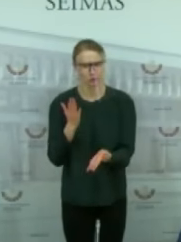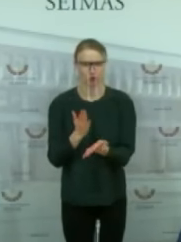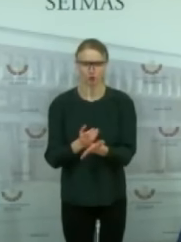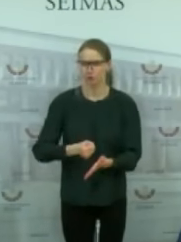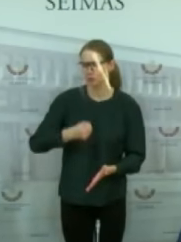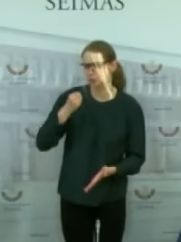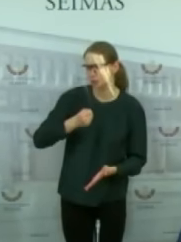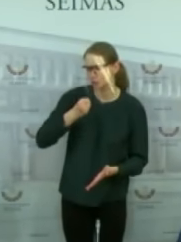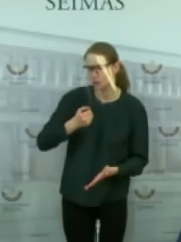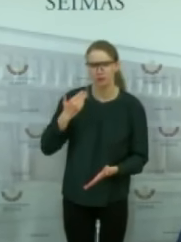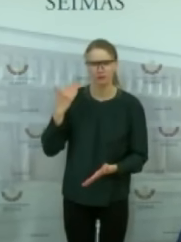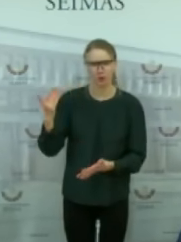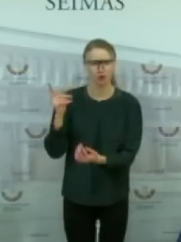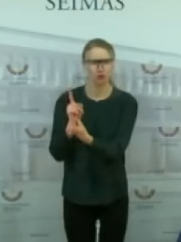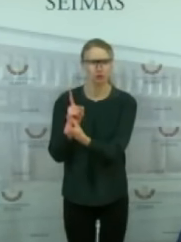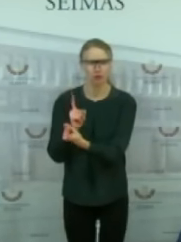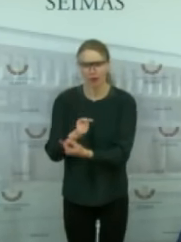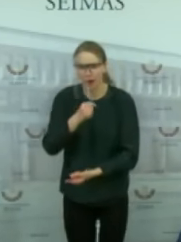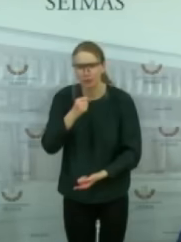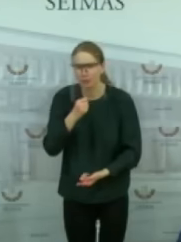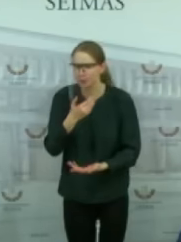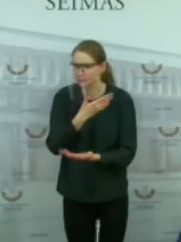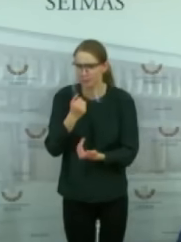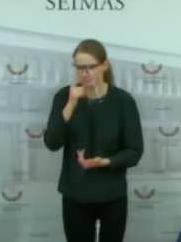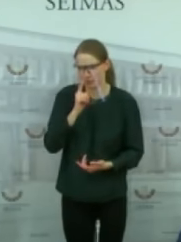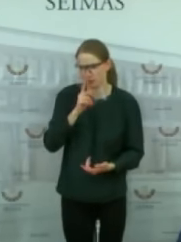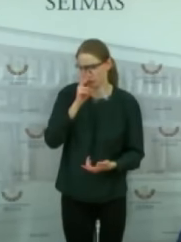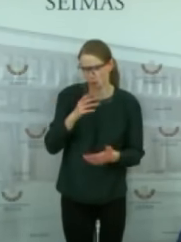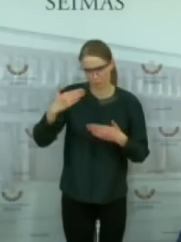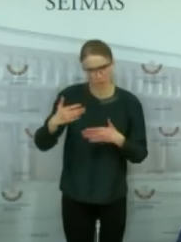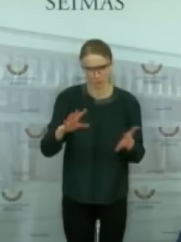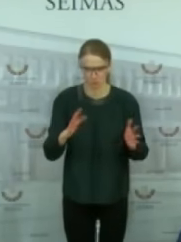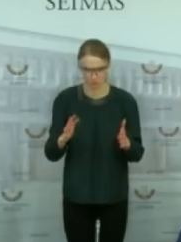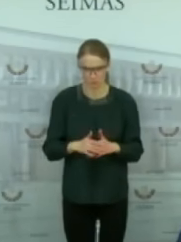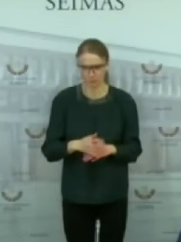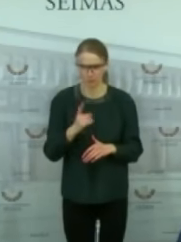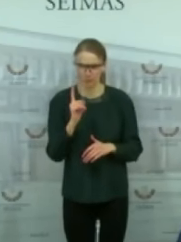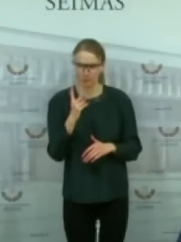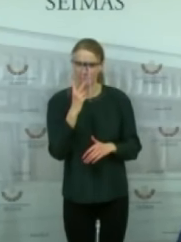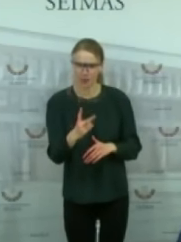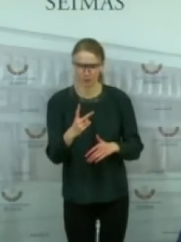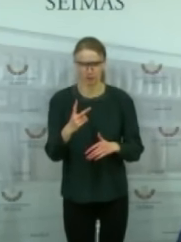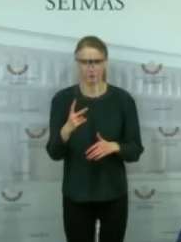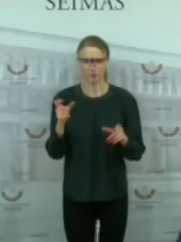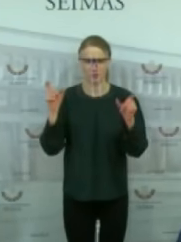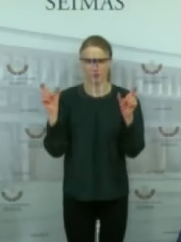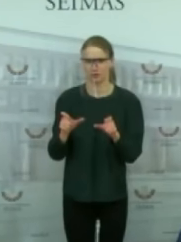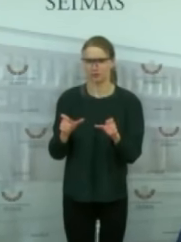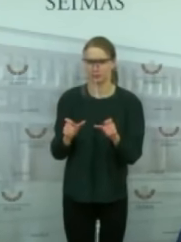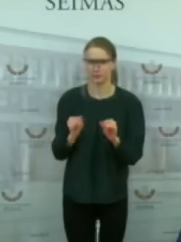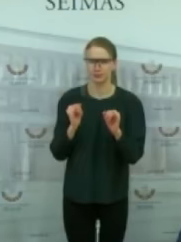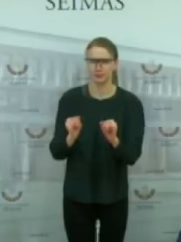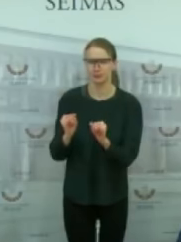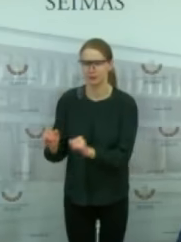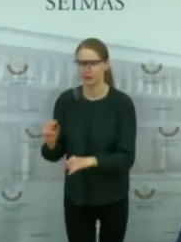seneliai anūko ir anūkai senelių nematė jau beveik kelis mėnesius. Tačiau dabar, matydami, kaip atsiranda karantino švelninimai, dirba